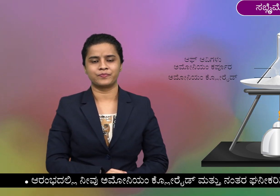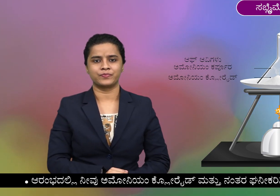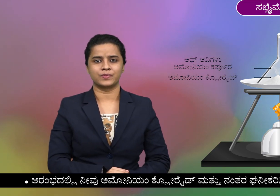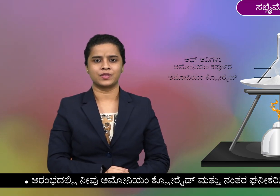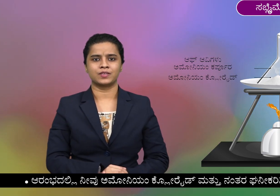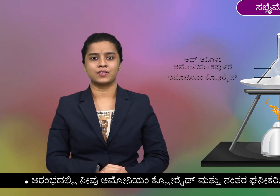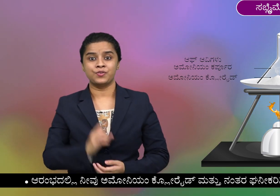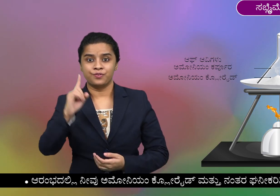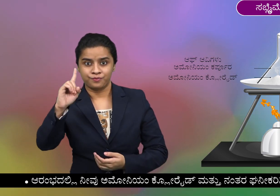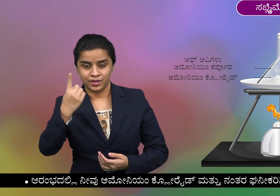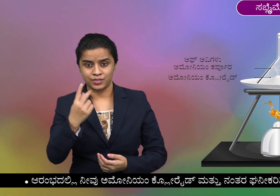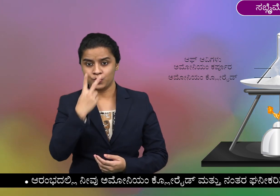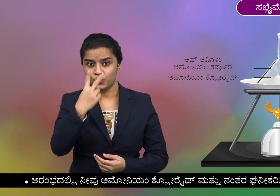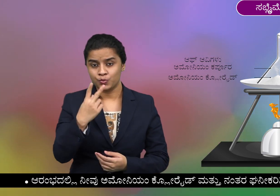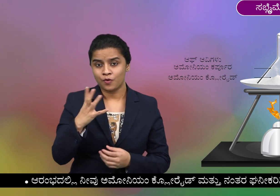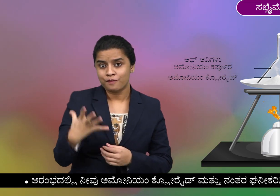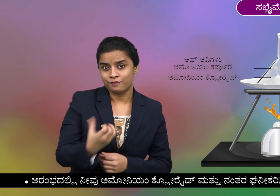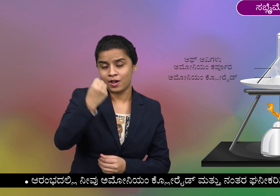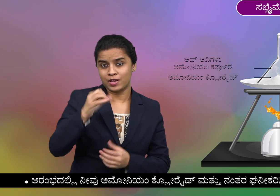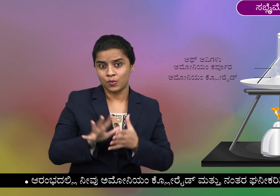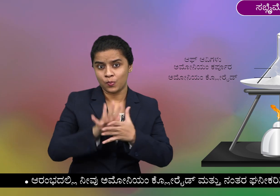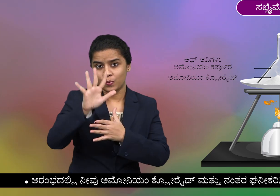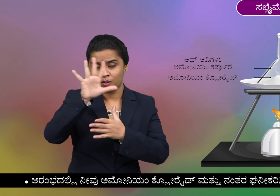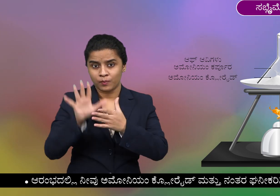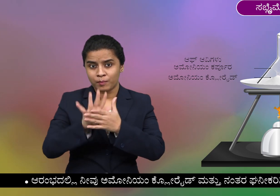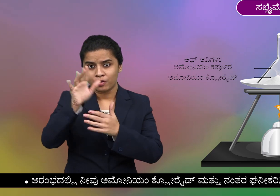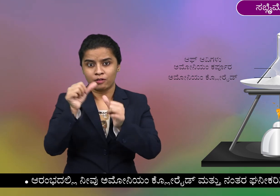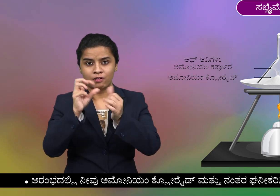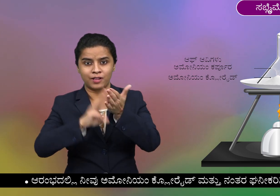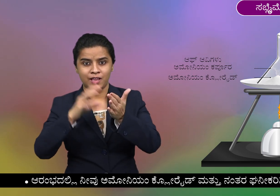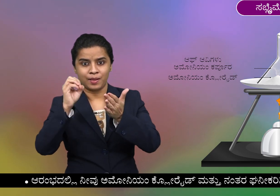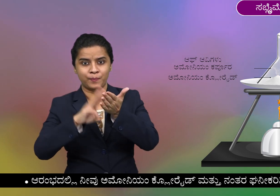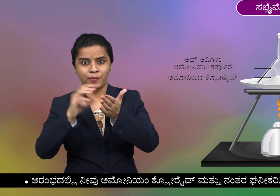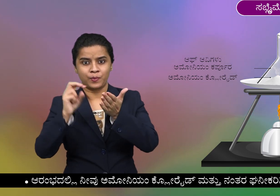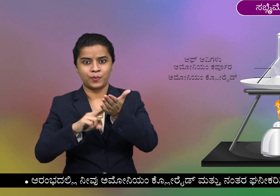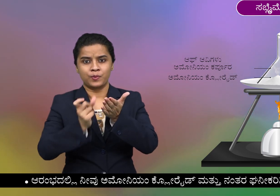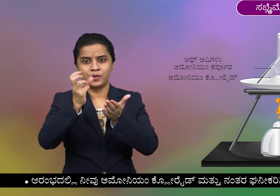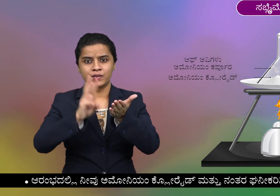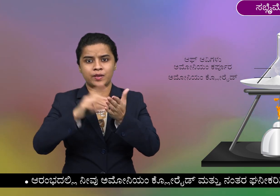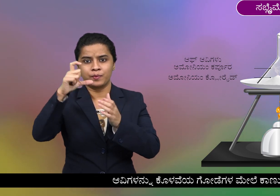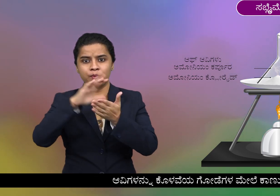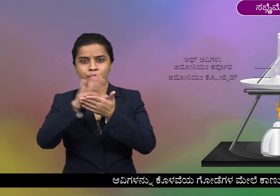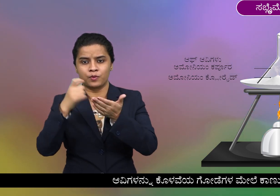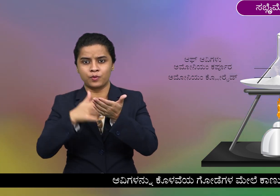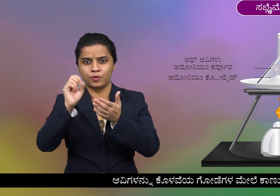ಆರಂಭದಲ್ಲಿ ನೀವು ಅಮೋನಿಯಂ ಕ್ಲೋರೈಡ್ ಮತ್ತು ನಂತರ ಘನೀಕರಿಸಿದ ಅಮೋನಿಯಂ ಕ್ಲೋರೈಡ್